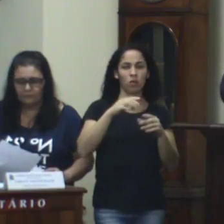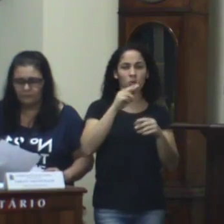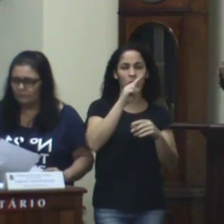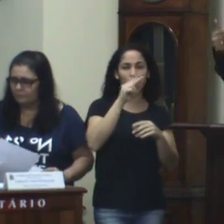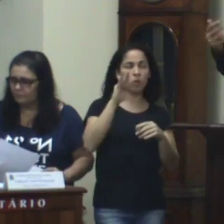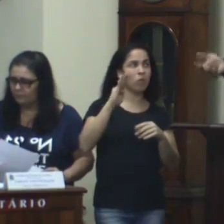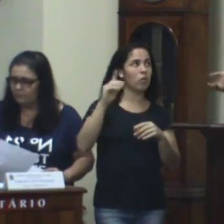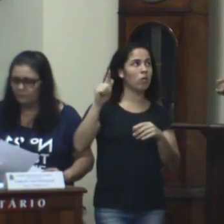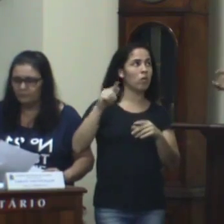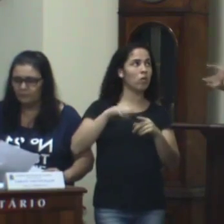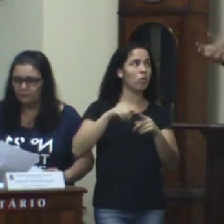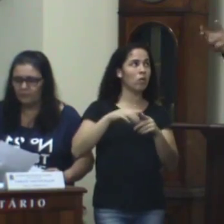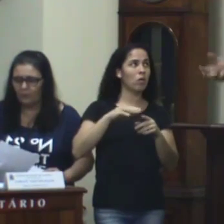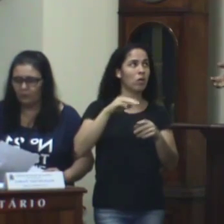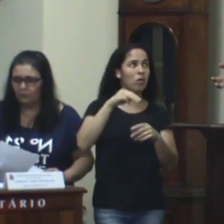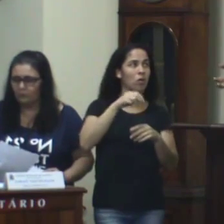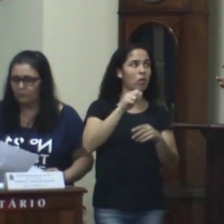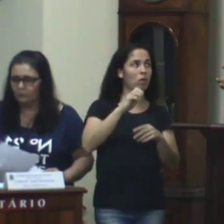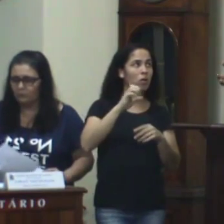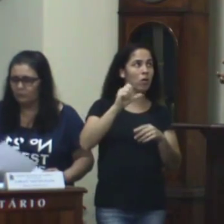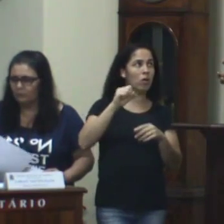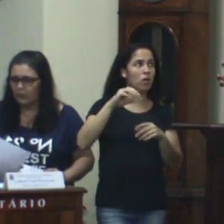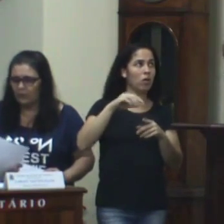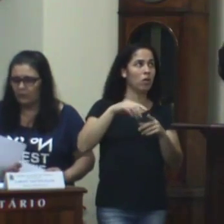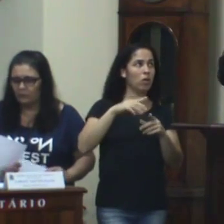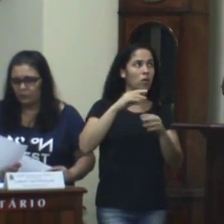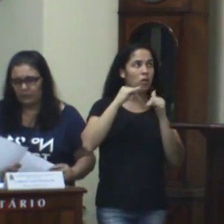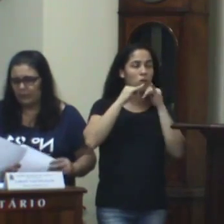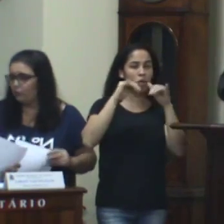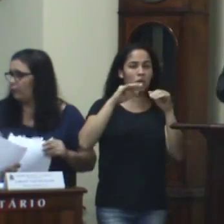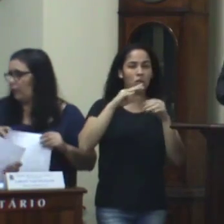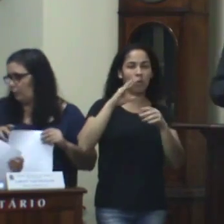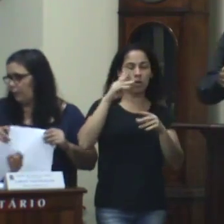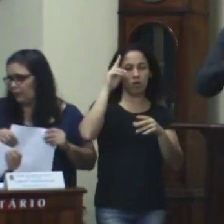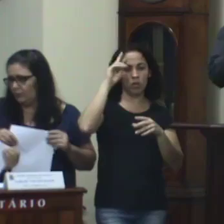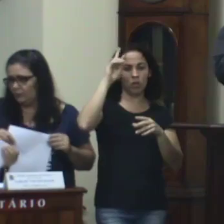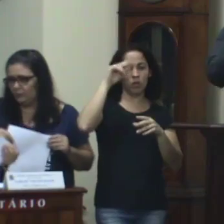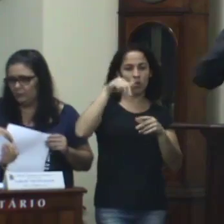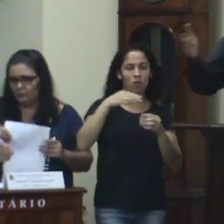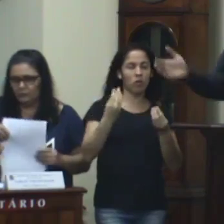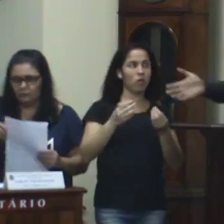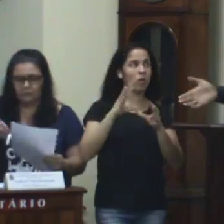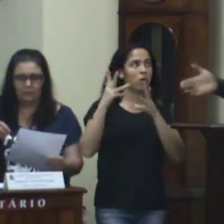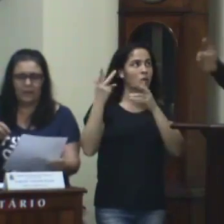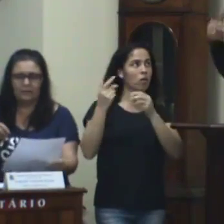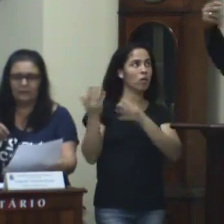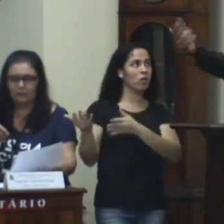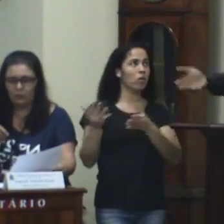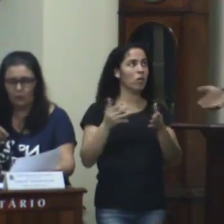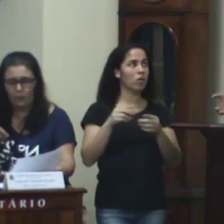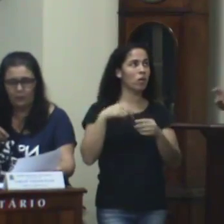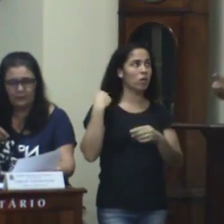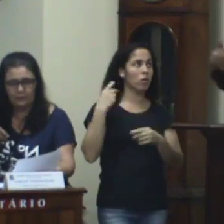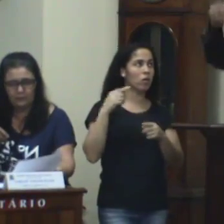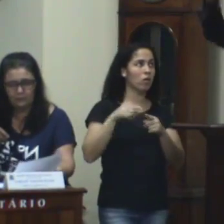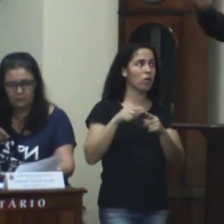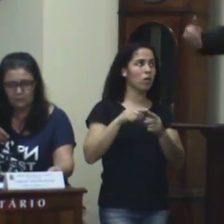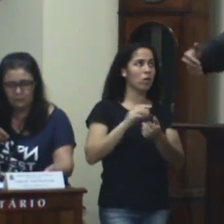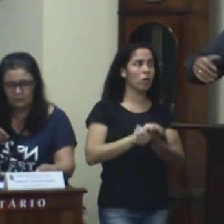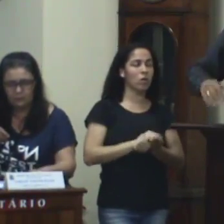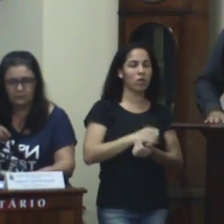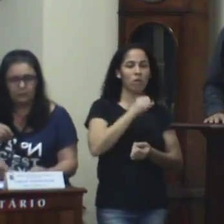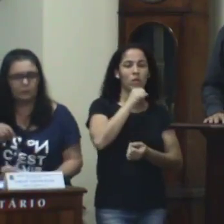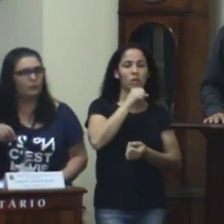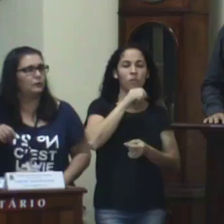Antônio Carlos, ele vai estar contando a história da Câmara de Vereadores para os idosos de Valença. Então, todos estão convidados, os vereadores também, e